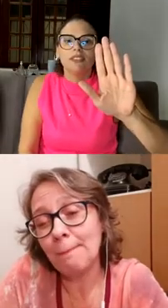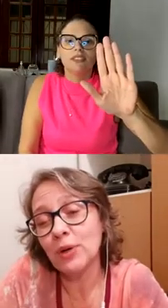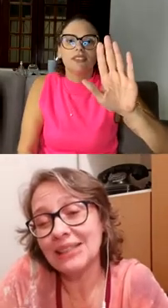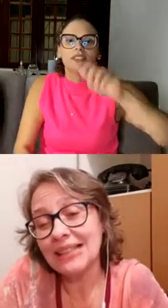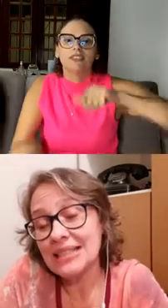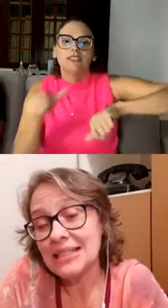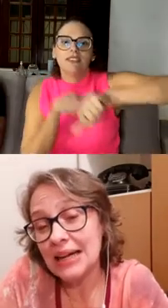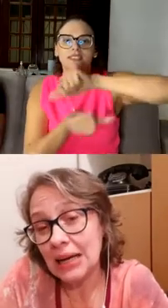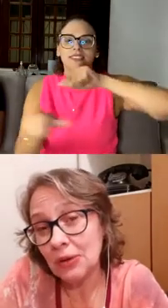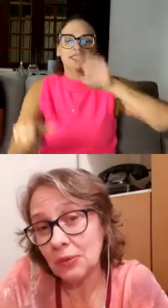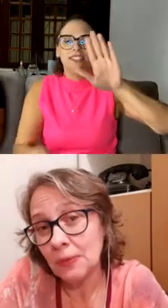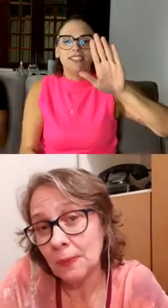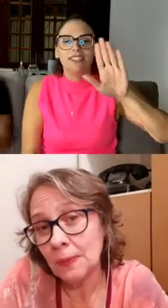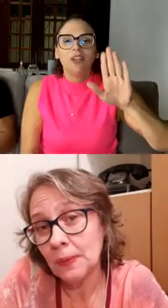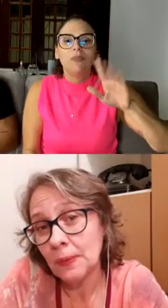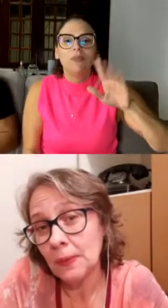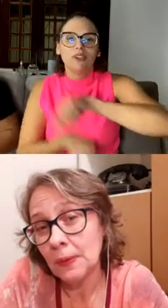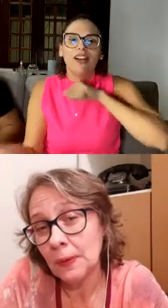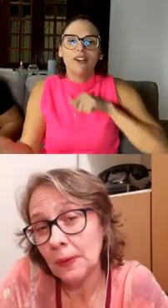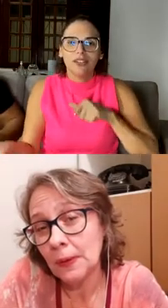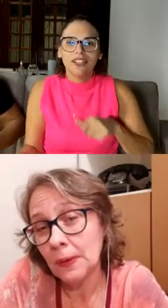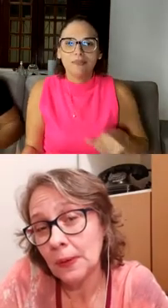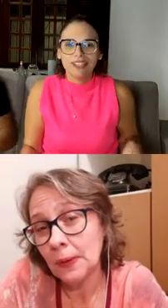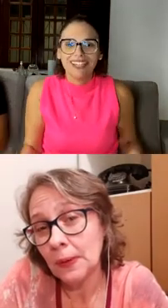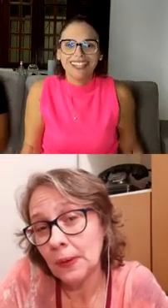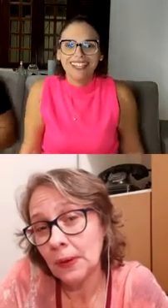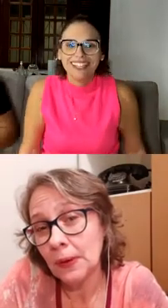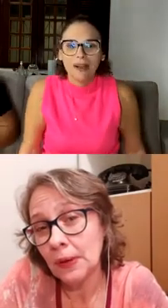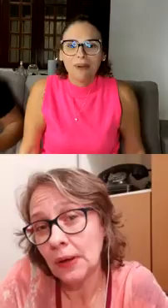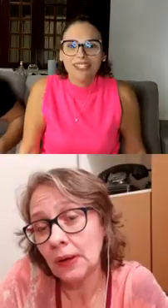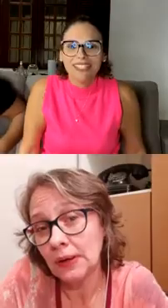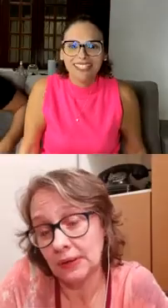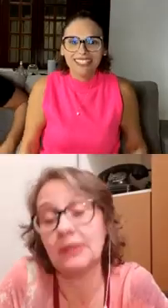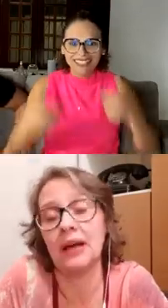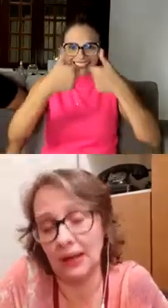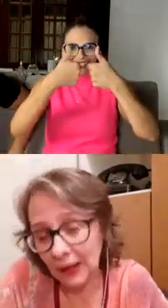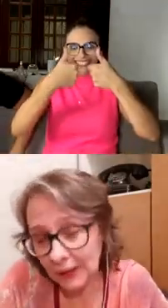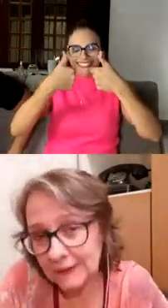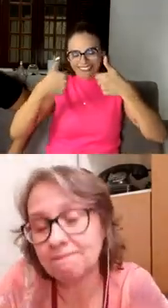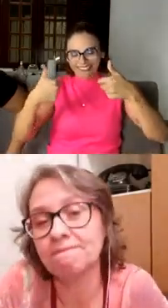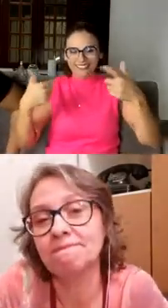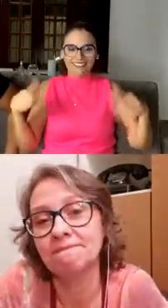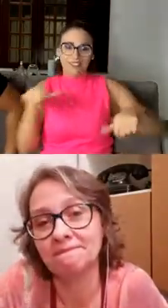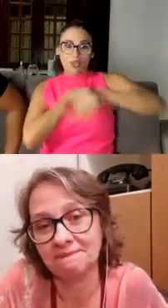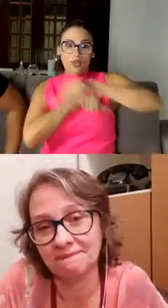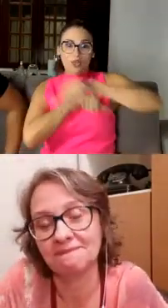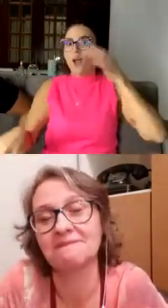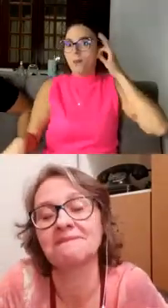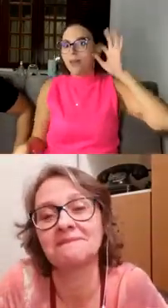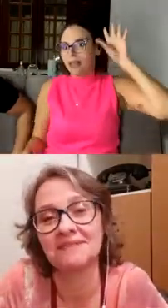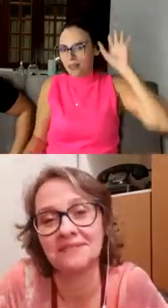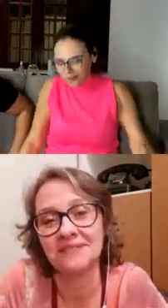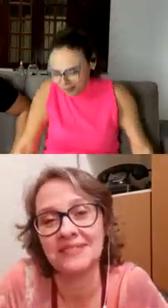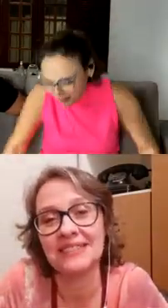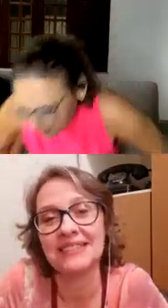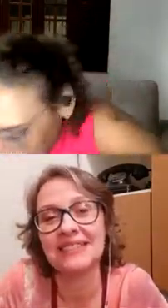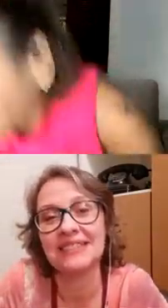Sobre proteção. Só pra gente trocar agora o intérprete? Dá uma pausazinha. Tá.